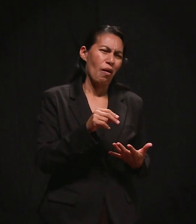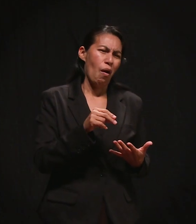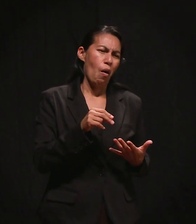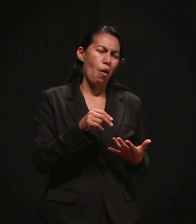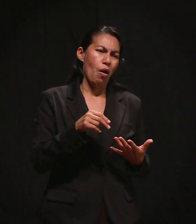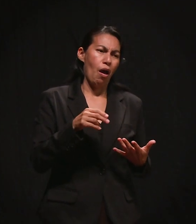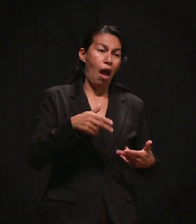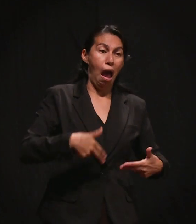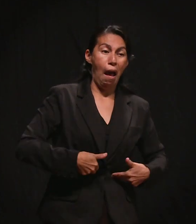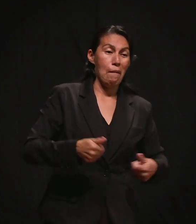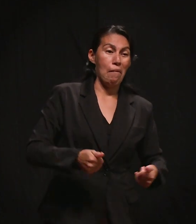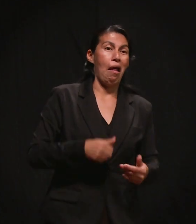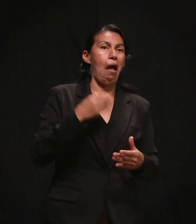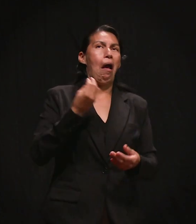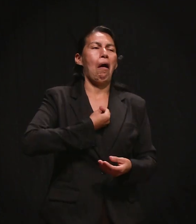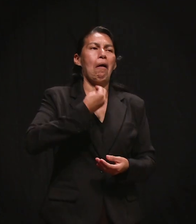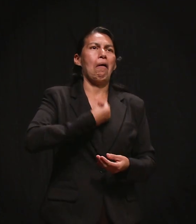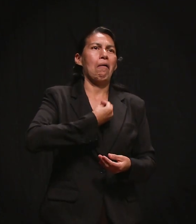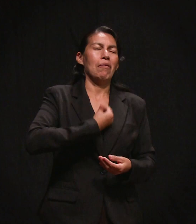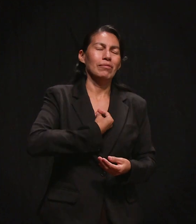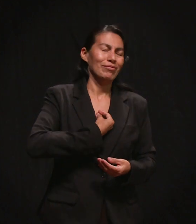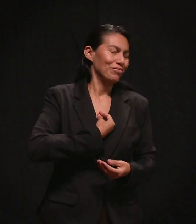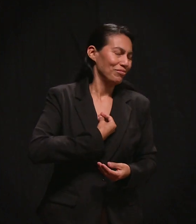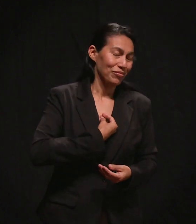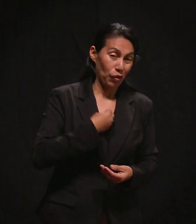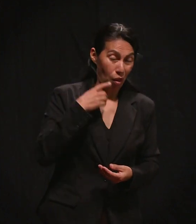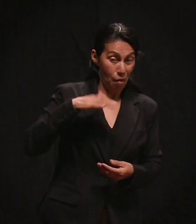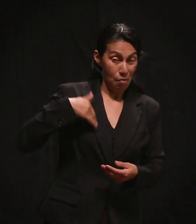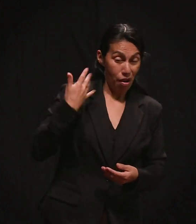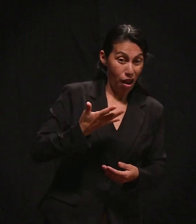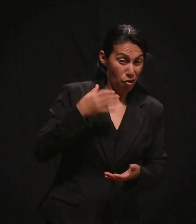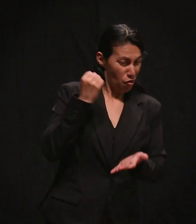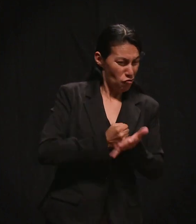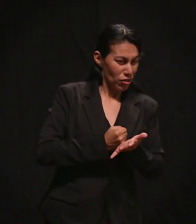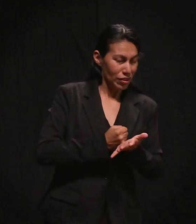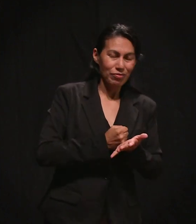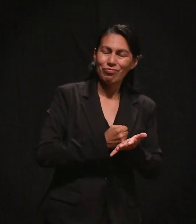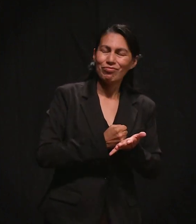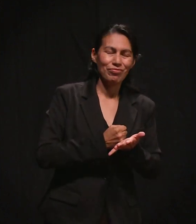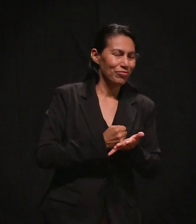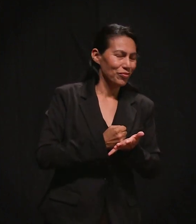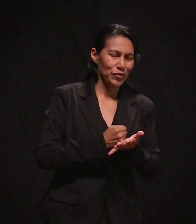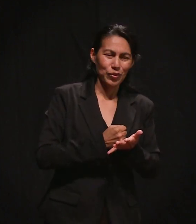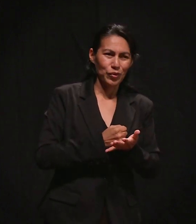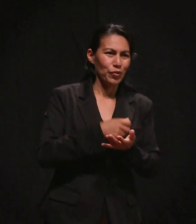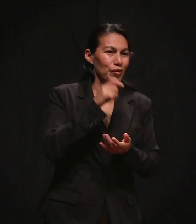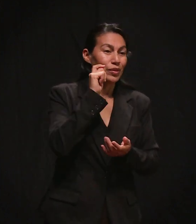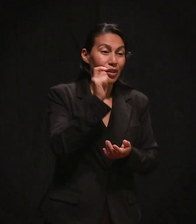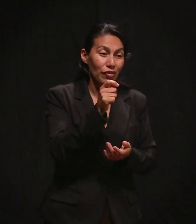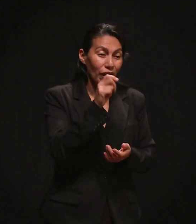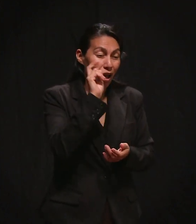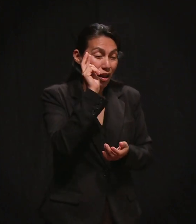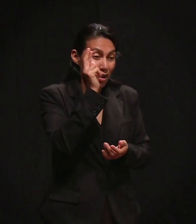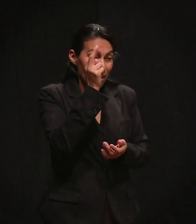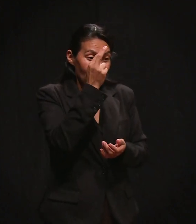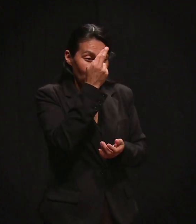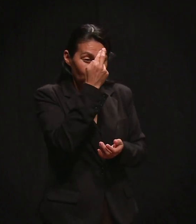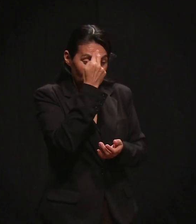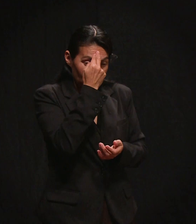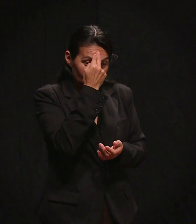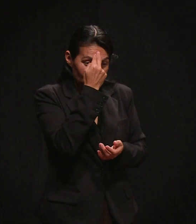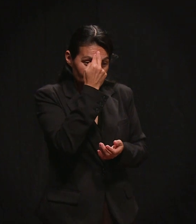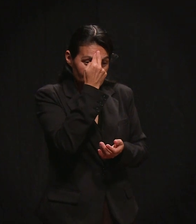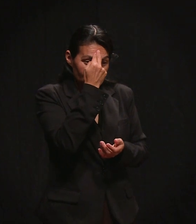para exigir a Dios que haga un milagro, sino es un reconocimiento para que